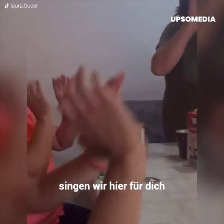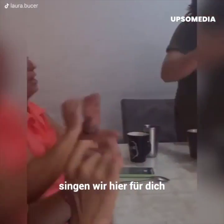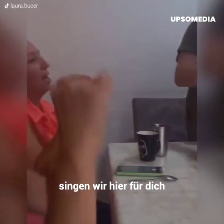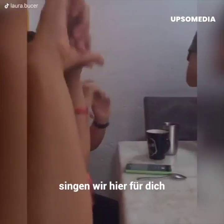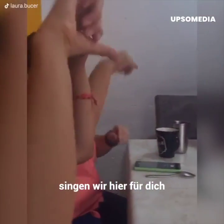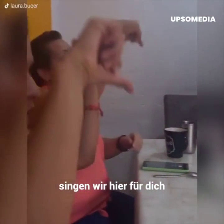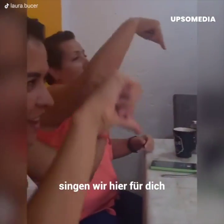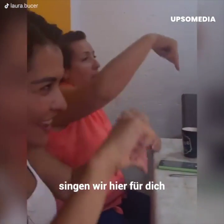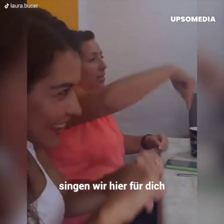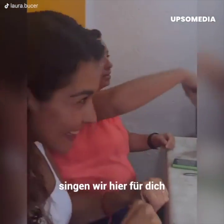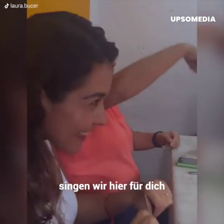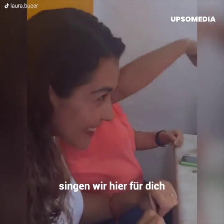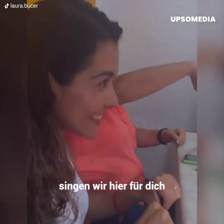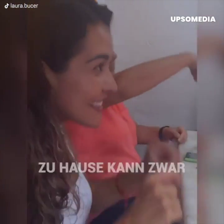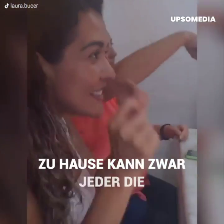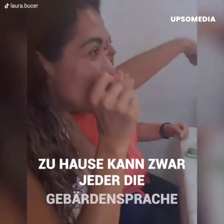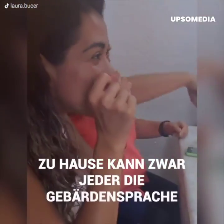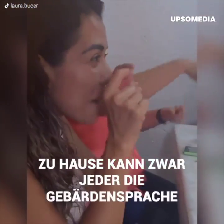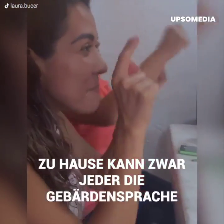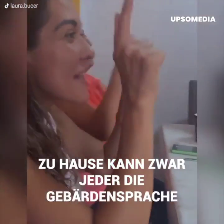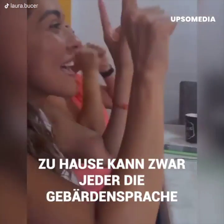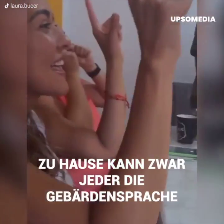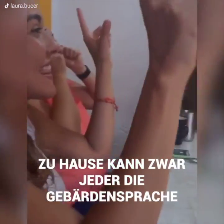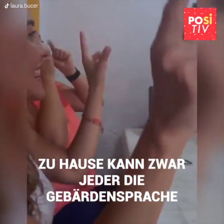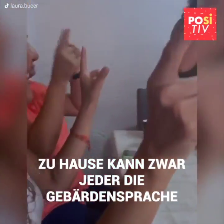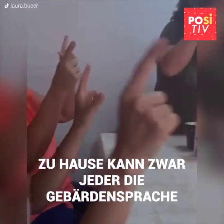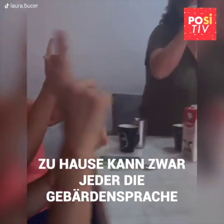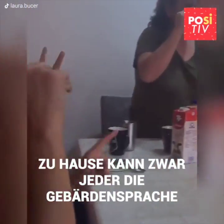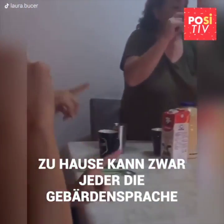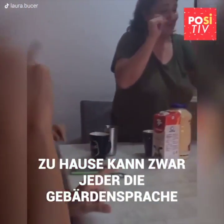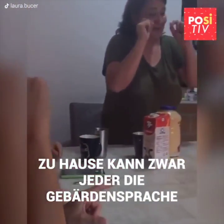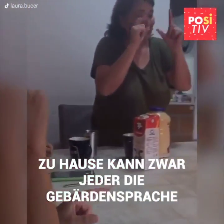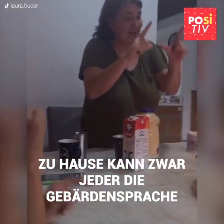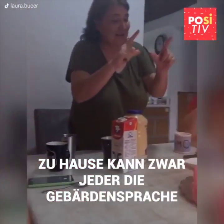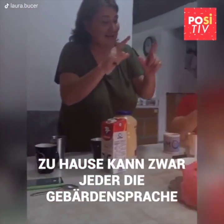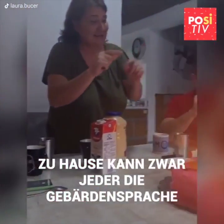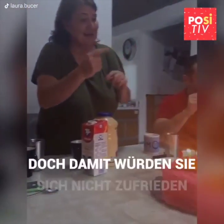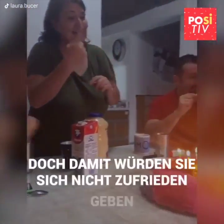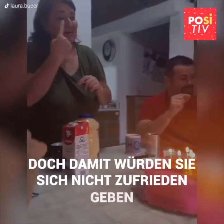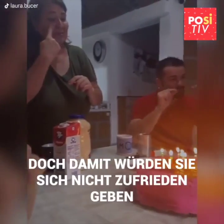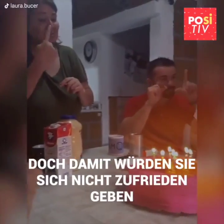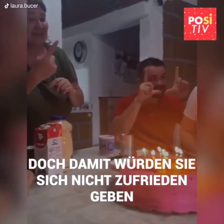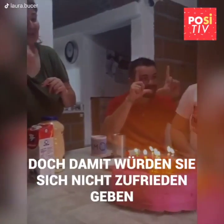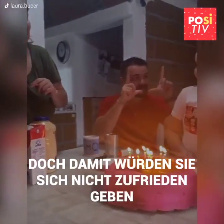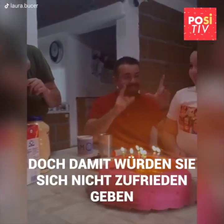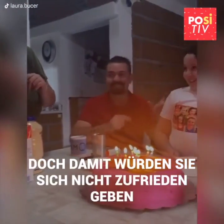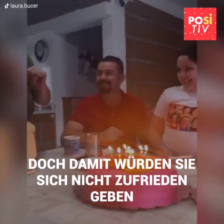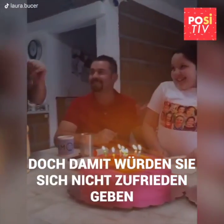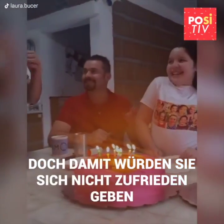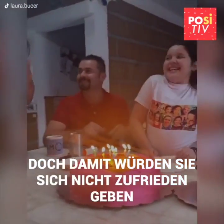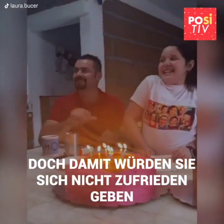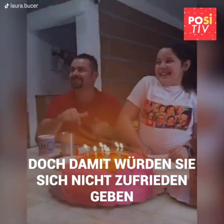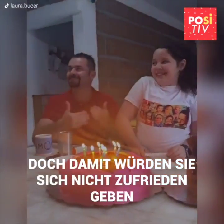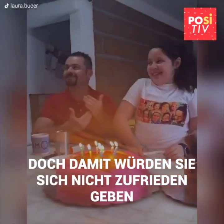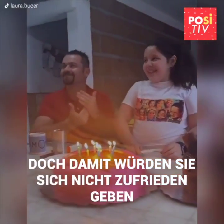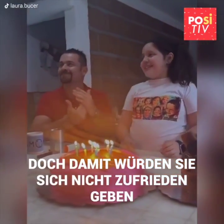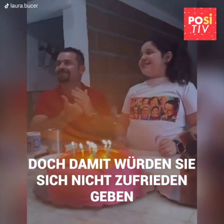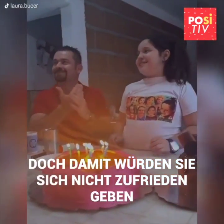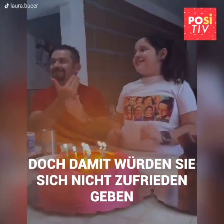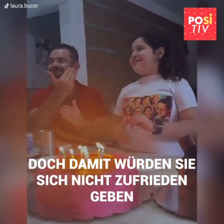Cantamos aquí, despierta mía, despierta, mira que ya amaneció.